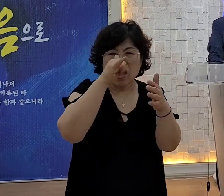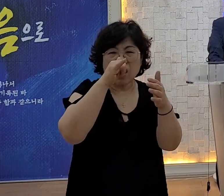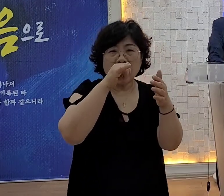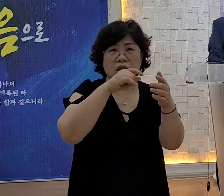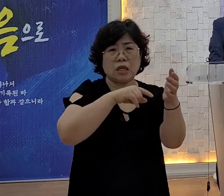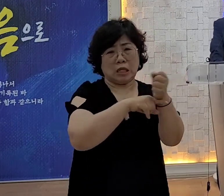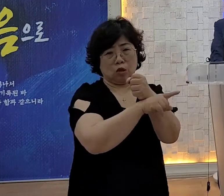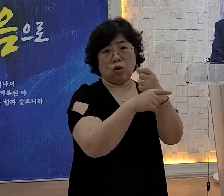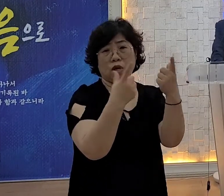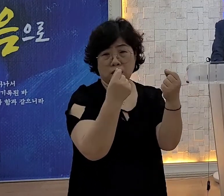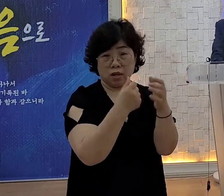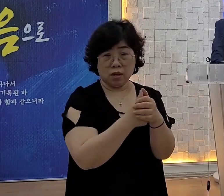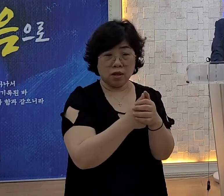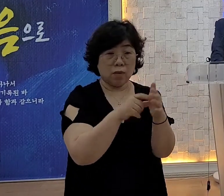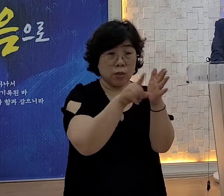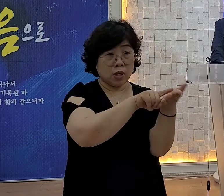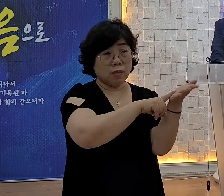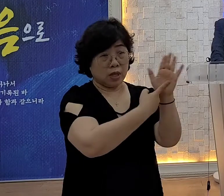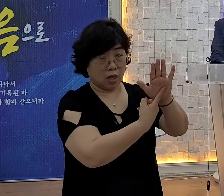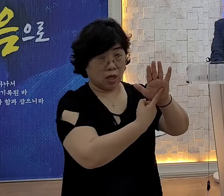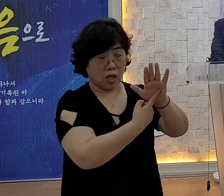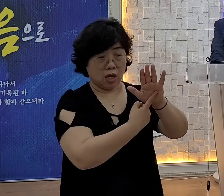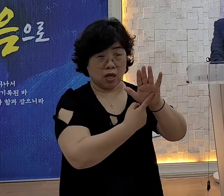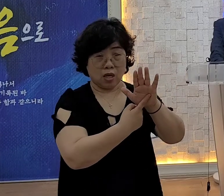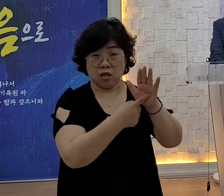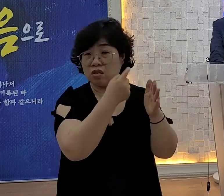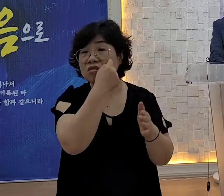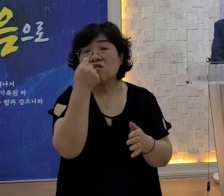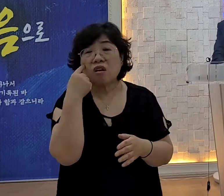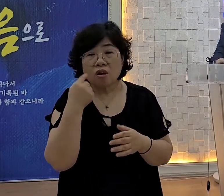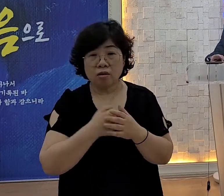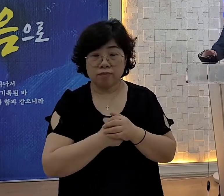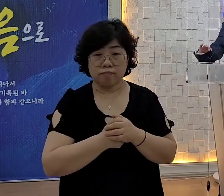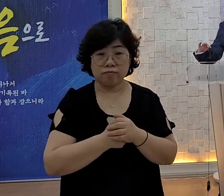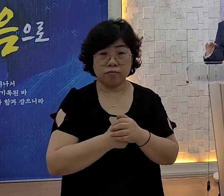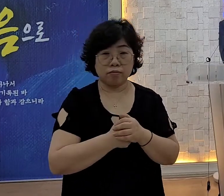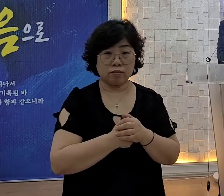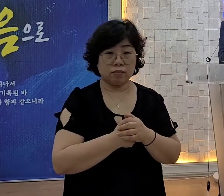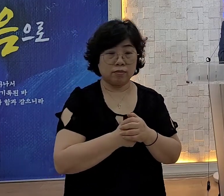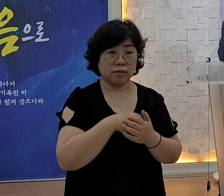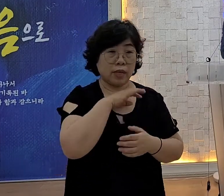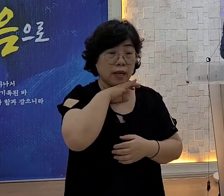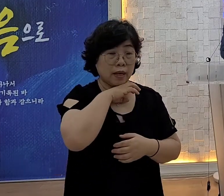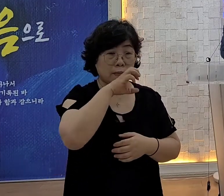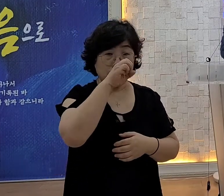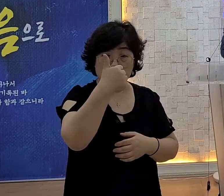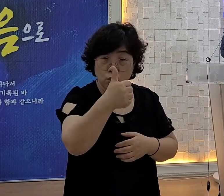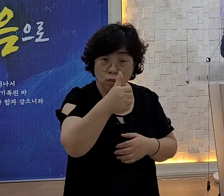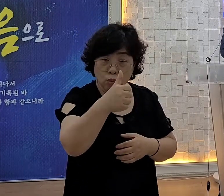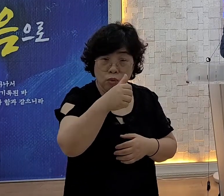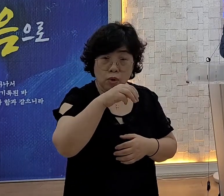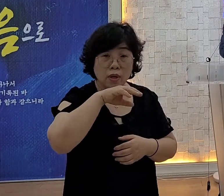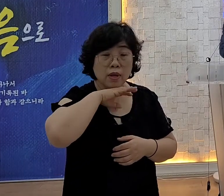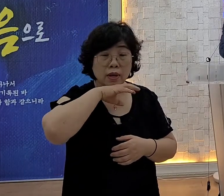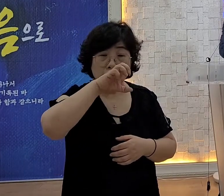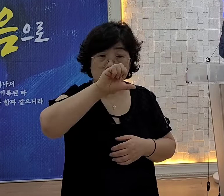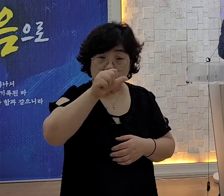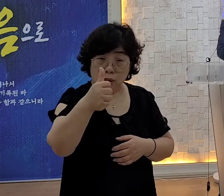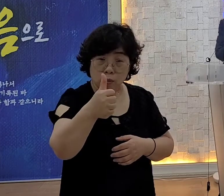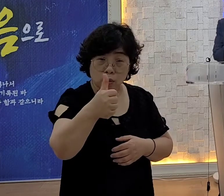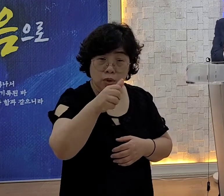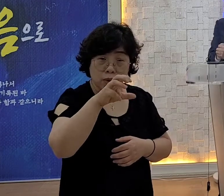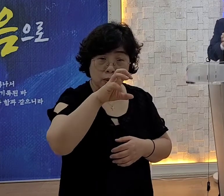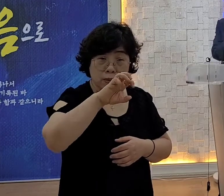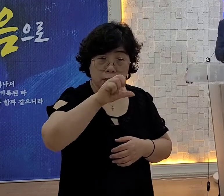믿음의 결론이다라는 것을 이해할 필요가 있습니다. 자, 아까 85세에 하나님 오셔서 네